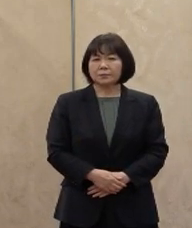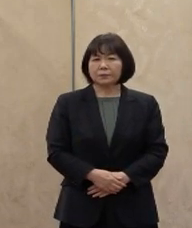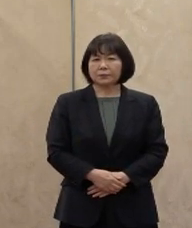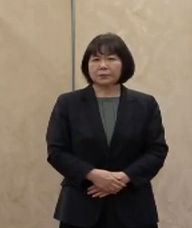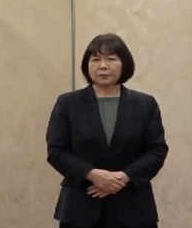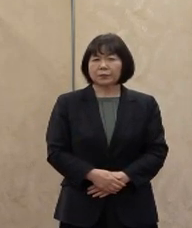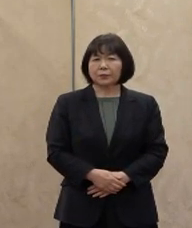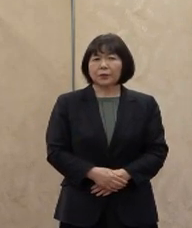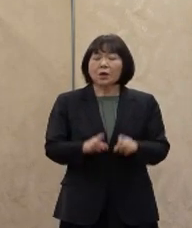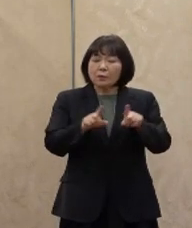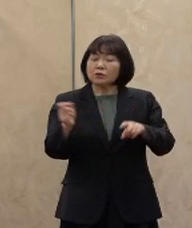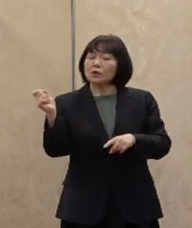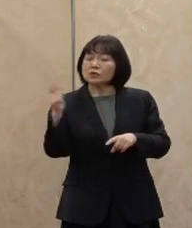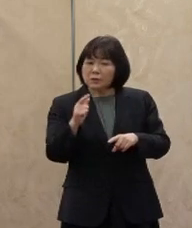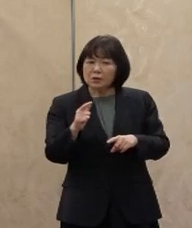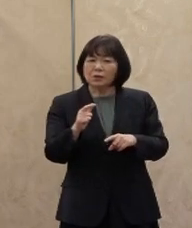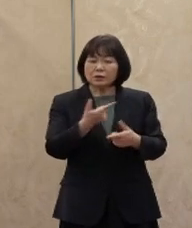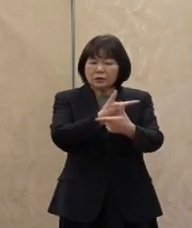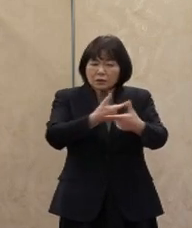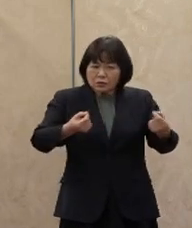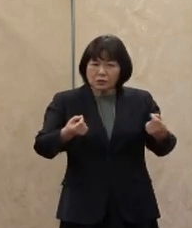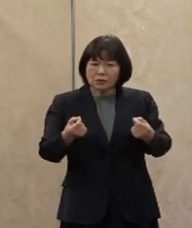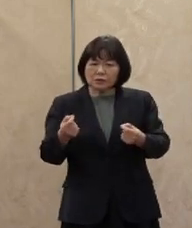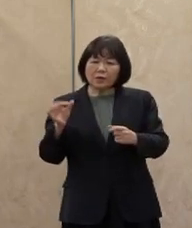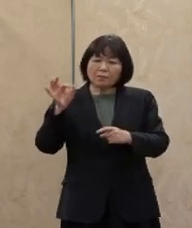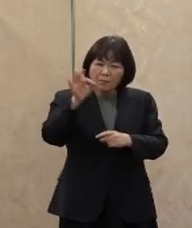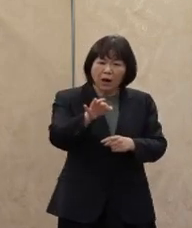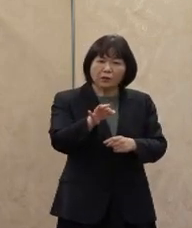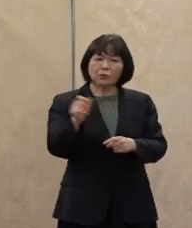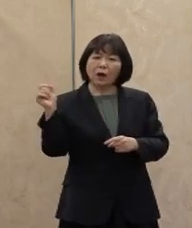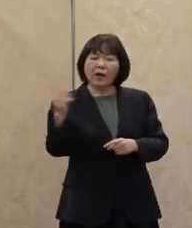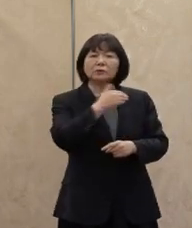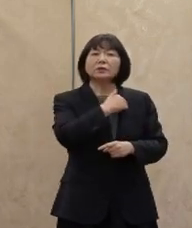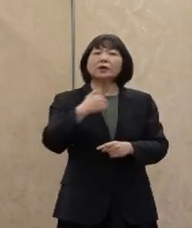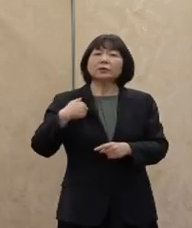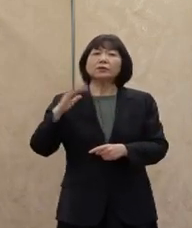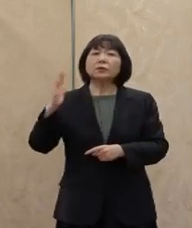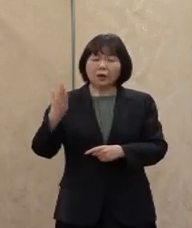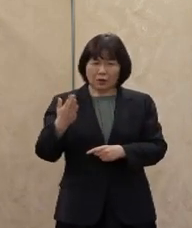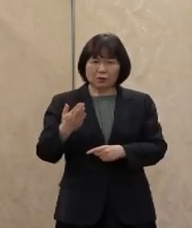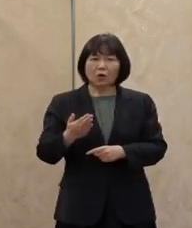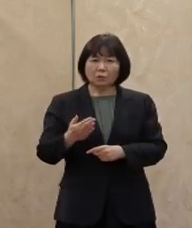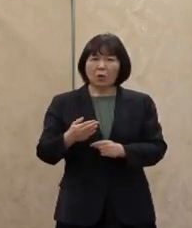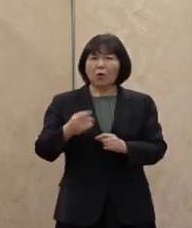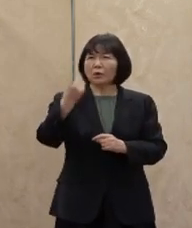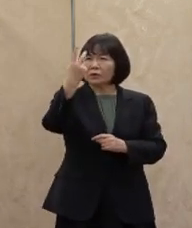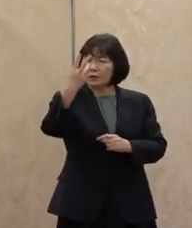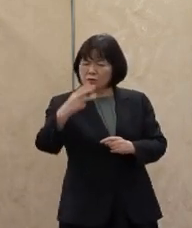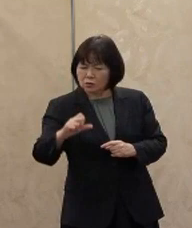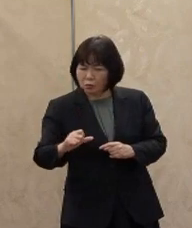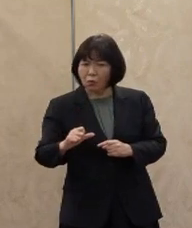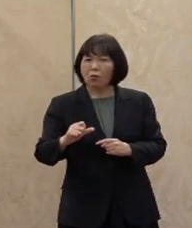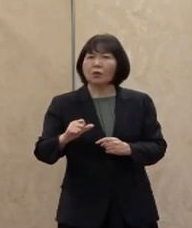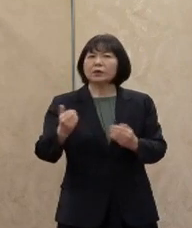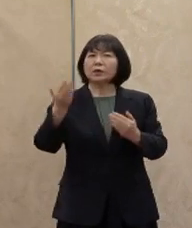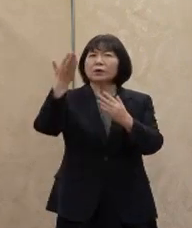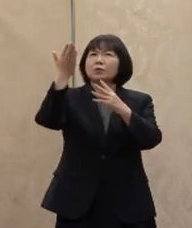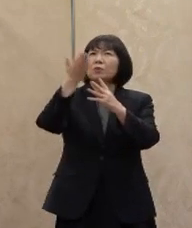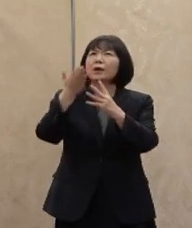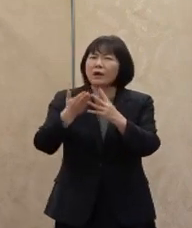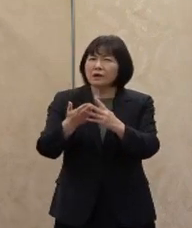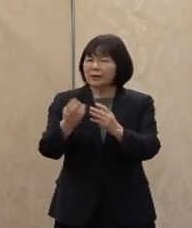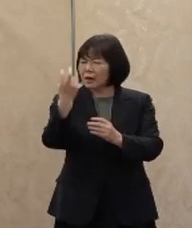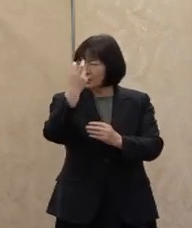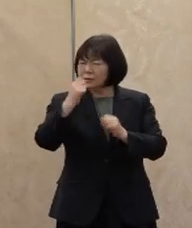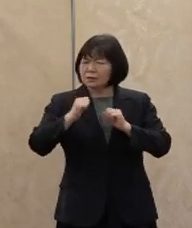もちろんスピーディーにね、一律の金額の方がスピーディーにできるけど、じゃあ保証にしてなんか段階に分けたらスピーディーにできないのか、審査が必要なのか